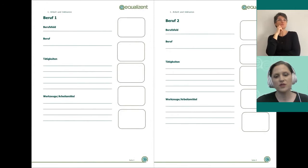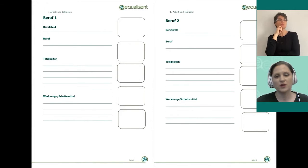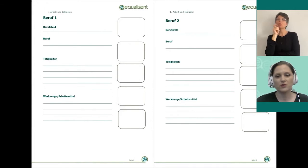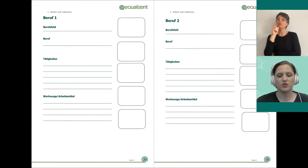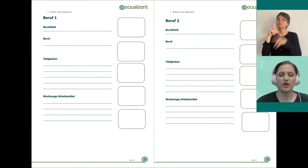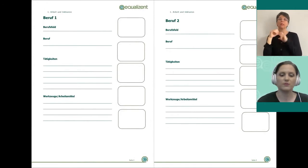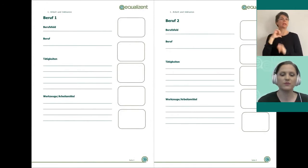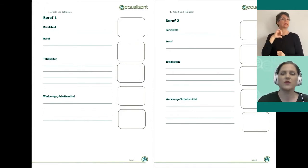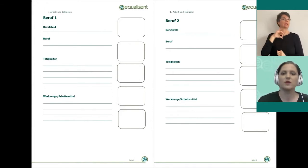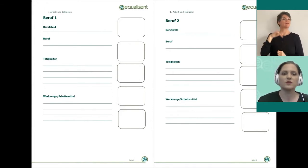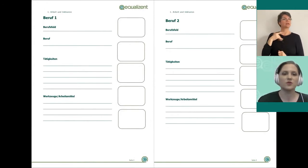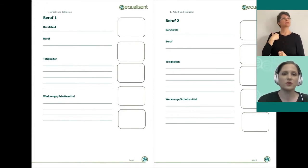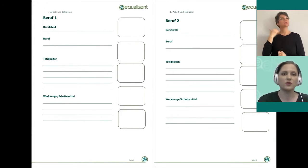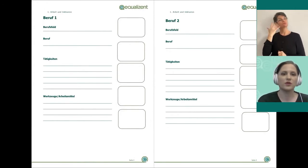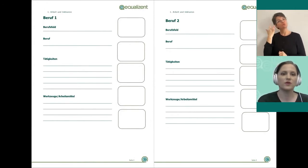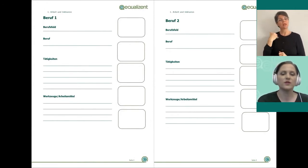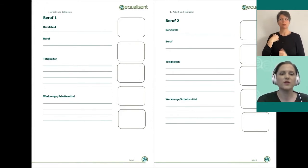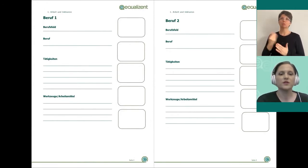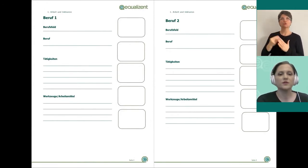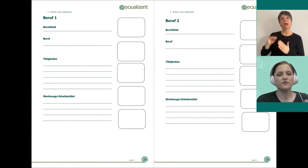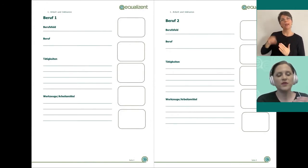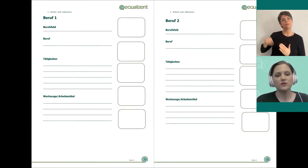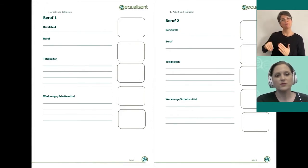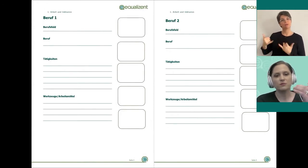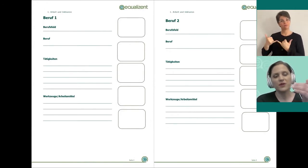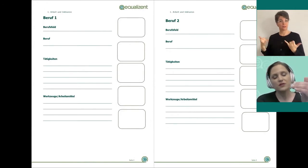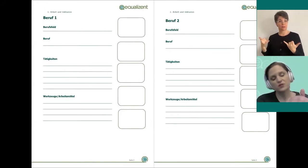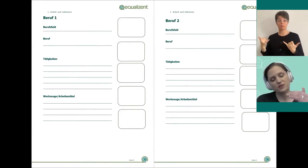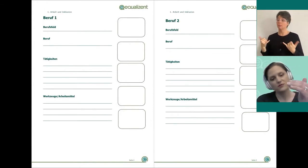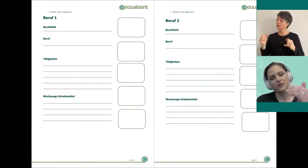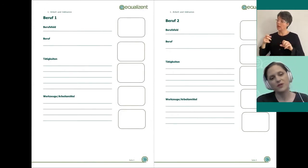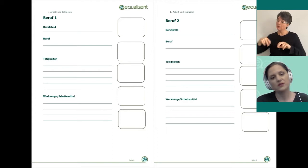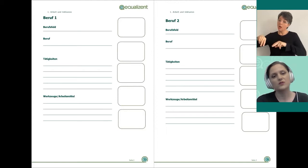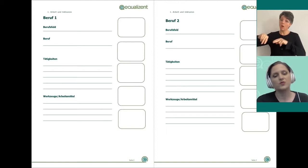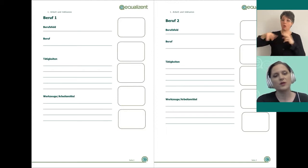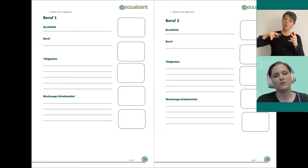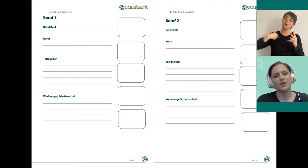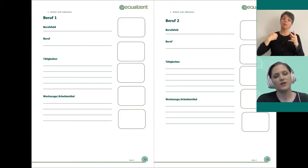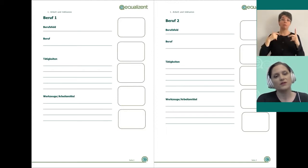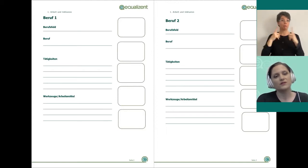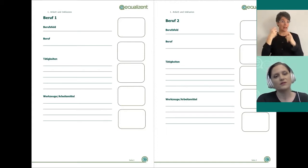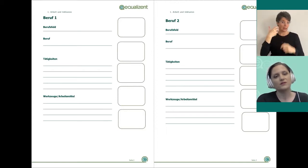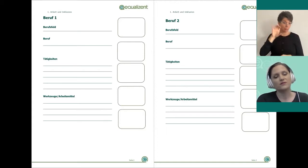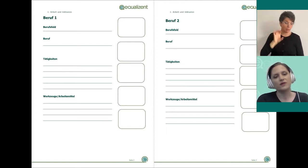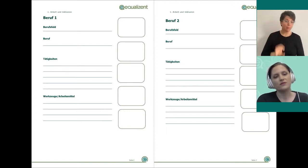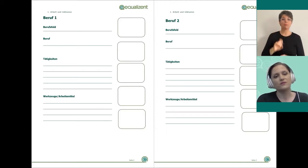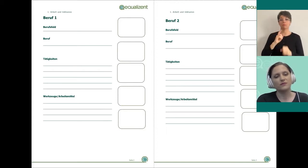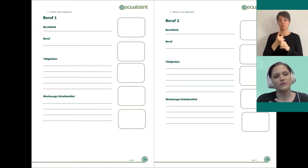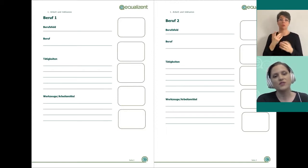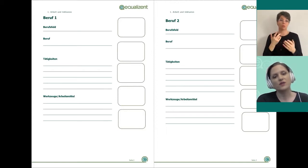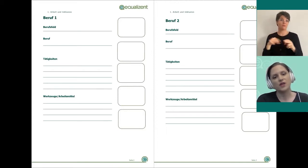und die genauer beschreiben. Sie können auch immer Videos oder Bilder, irgendwie ein paar Bilder dazugeben,